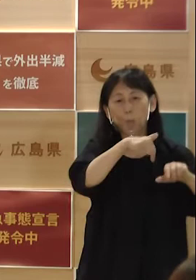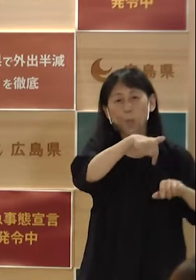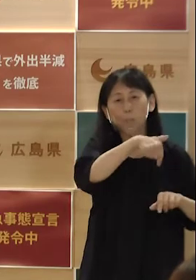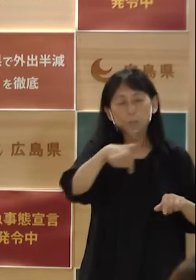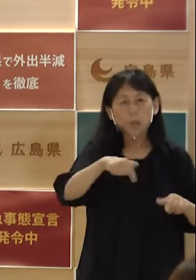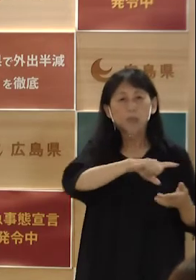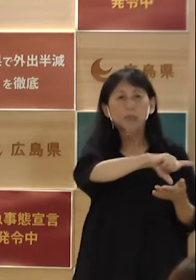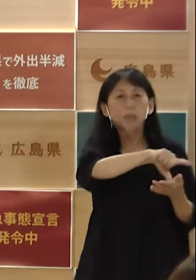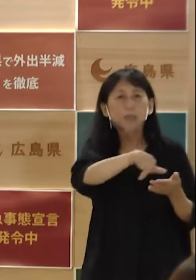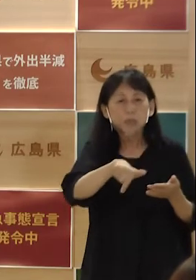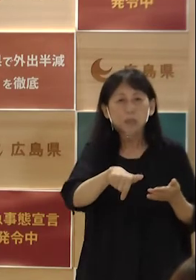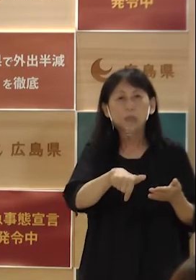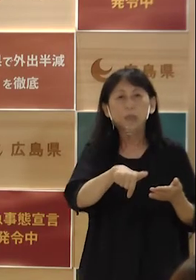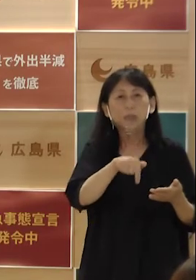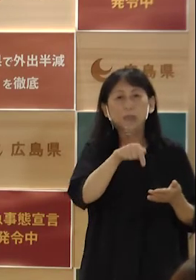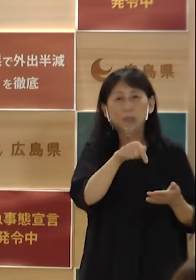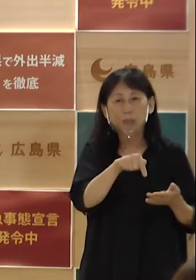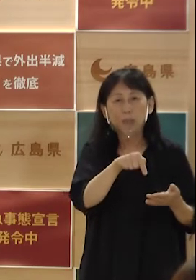が、